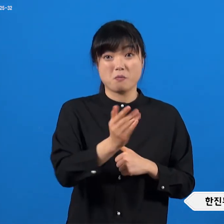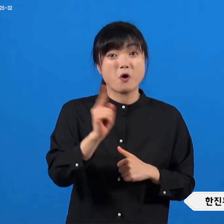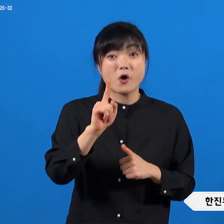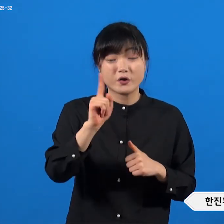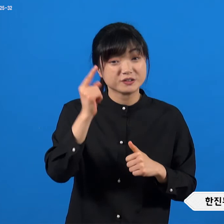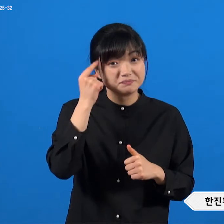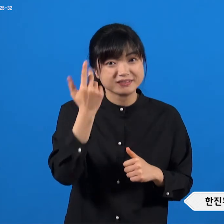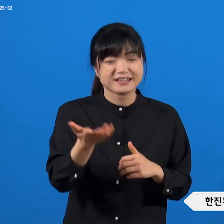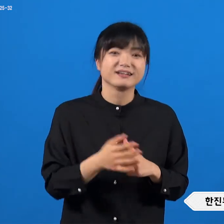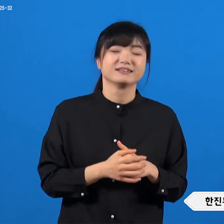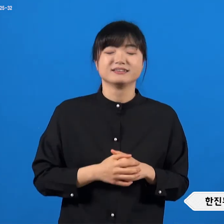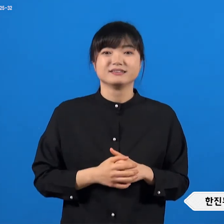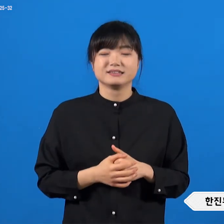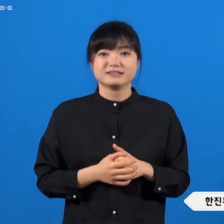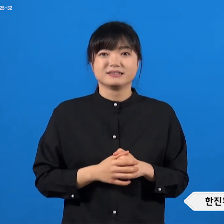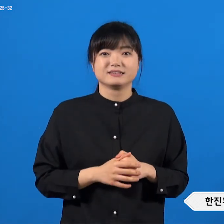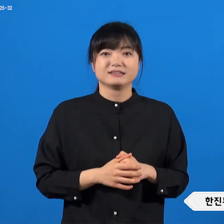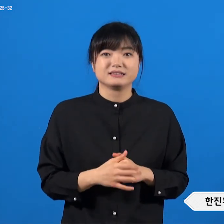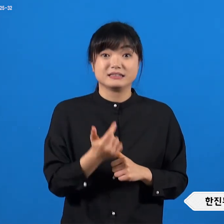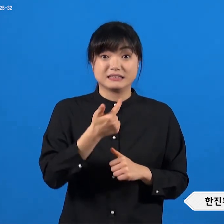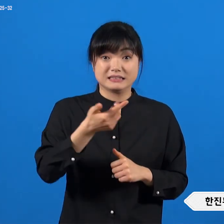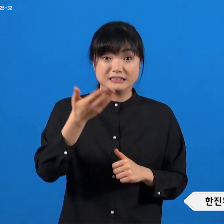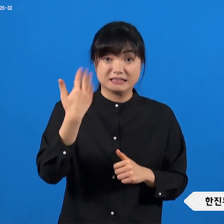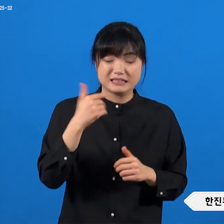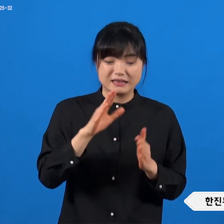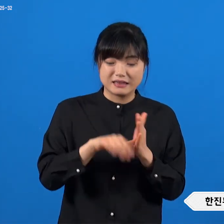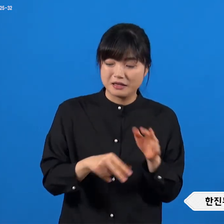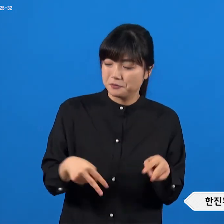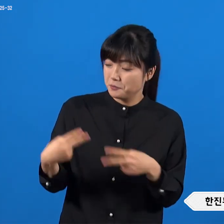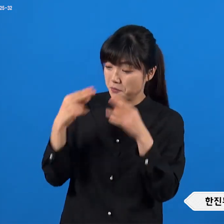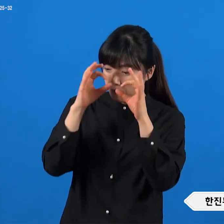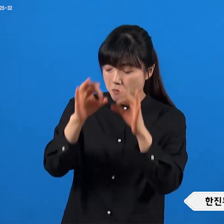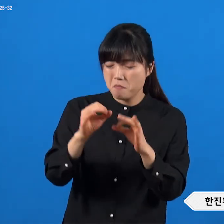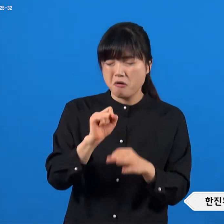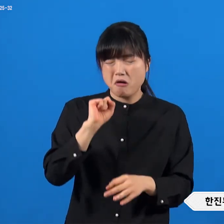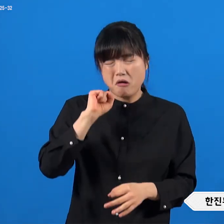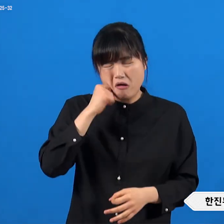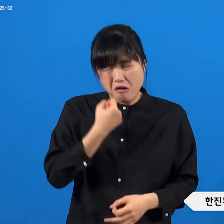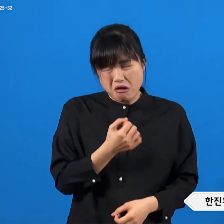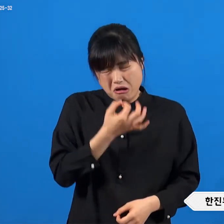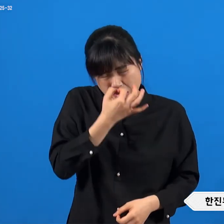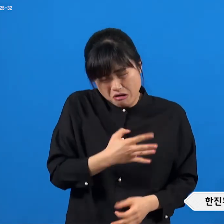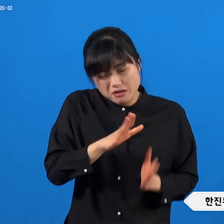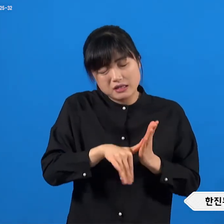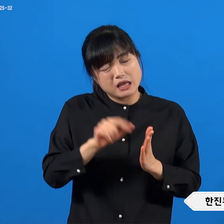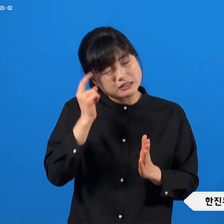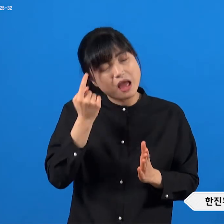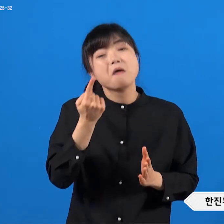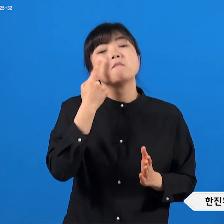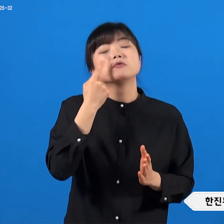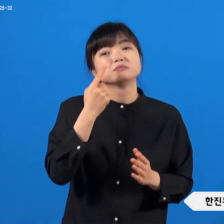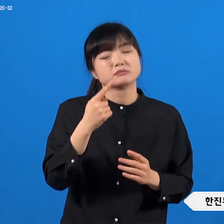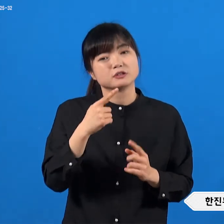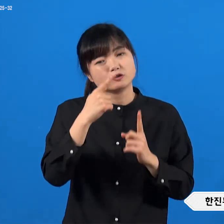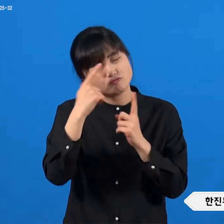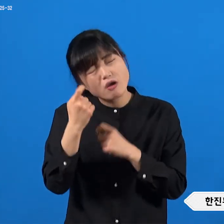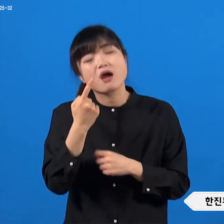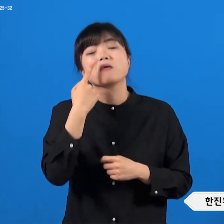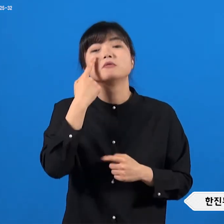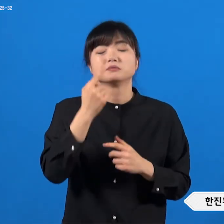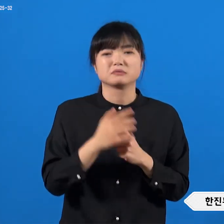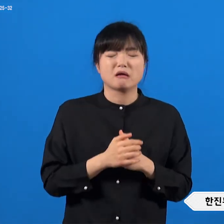여러분은 어떠십니까? 지난 시절 어려웠던 때를 한번 회상해 보십시오.